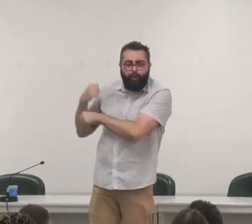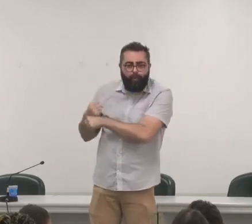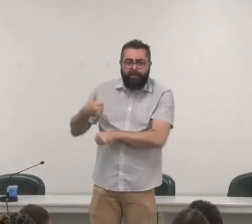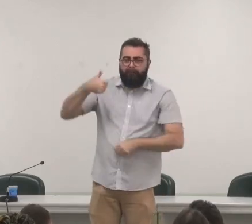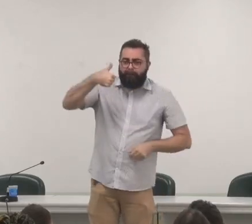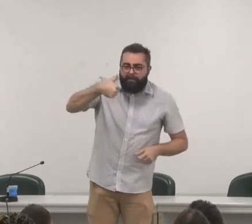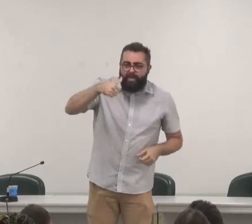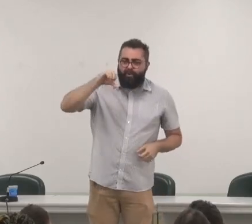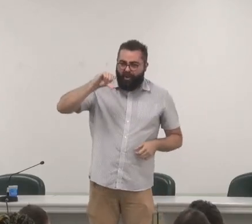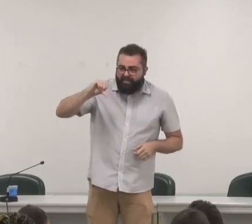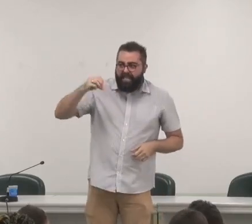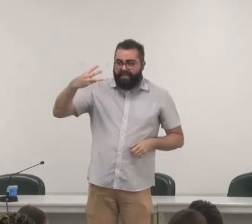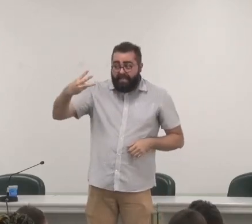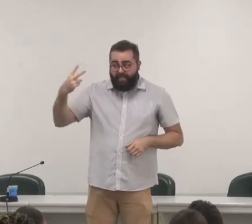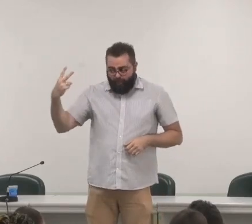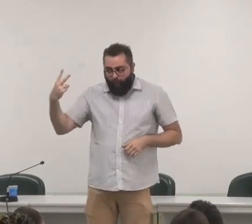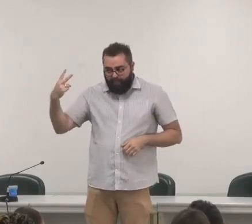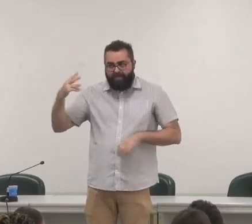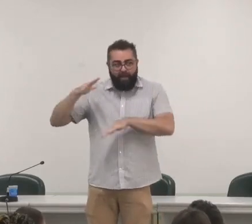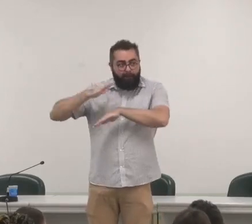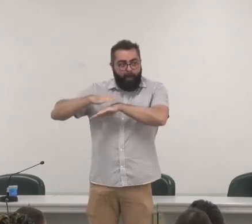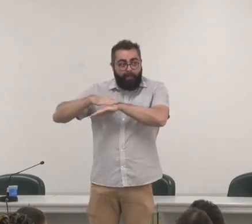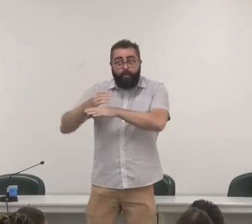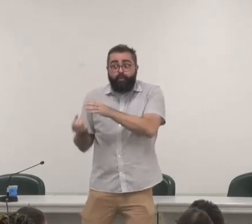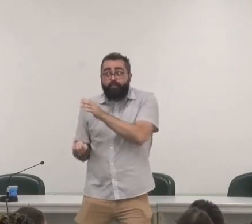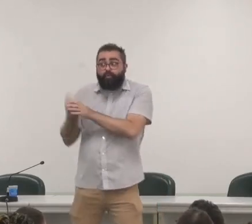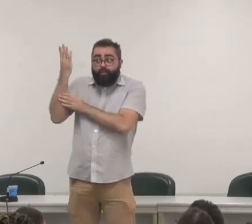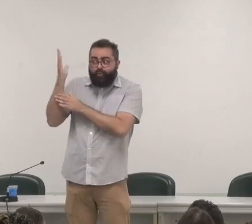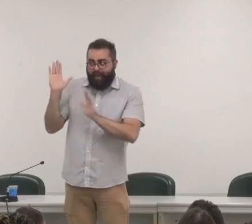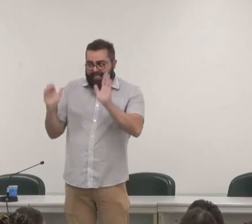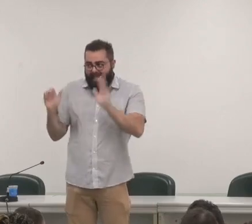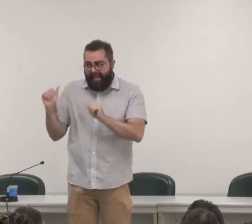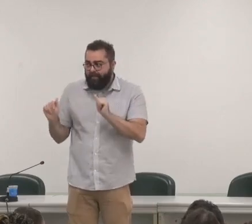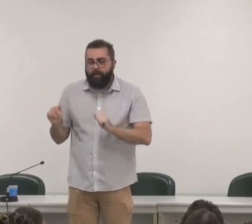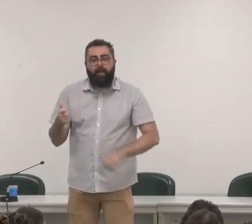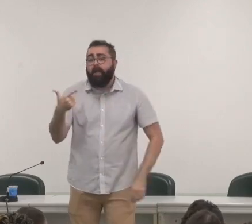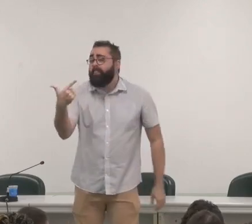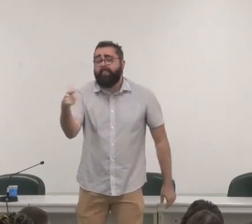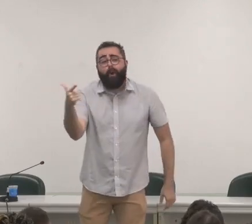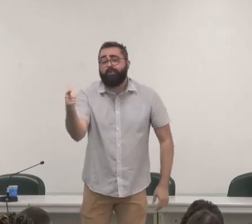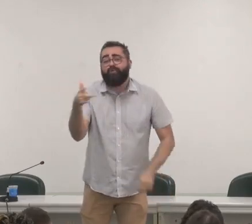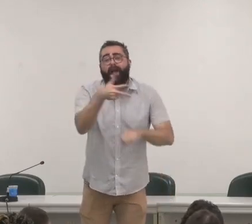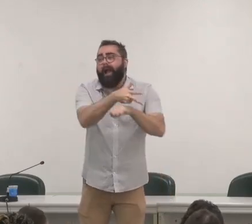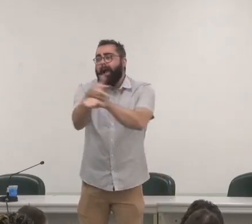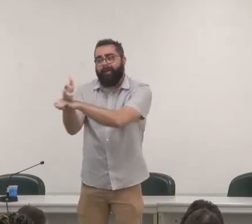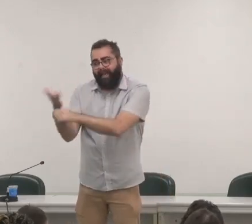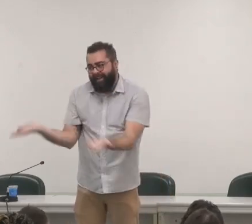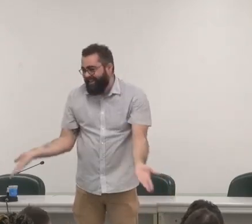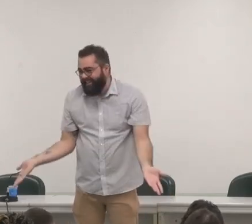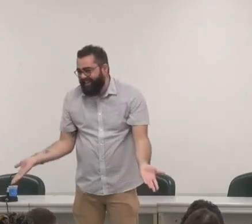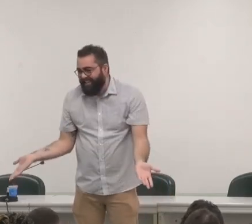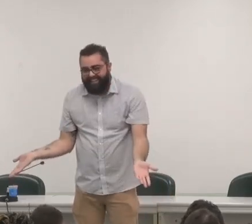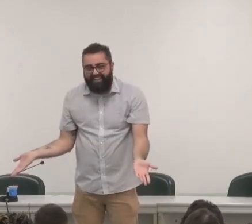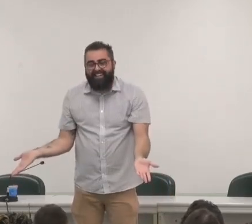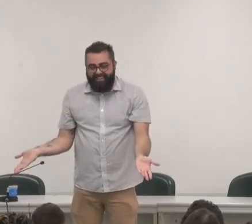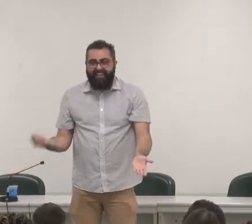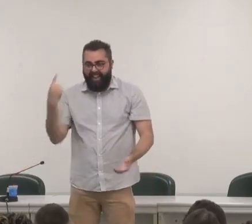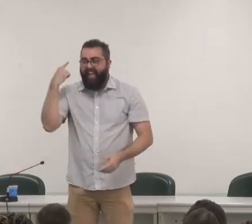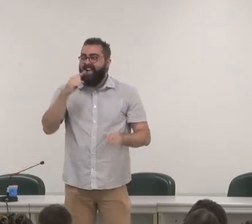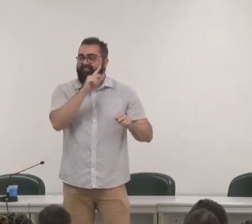agora, lembrem-se de que em 1932 foi a primeira pessoa nascida, né, lá